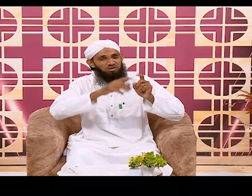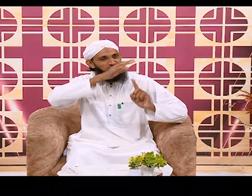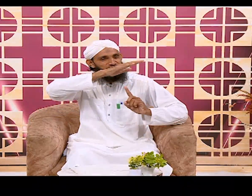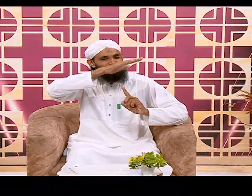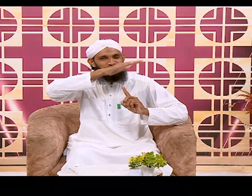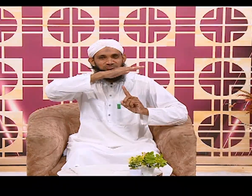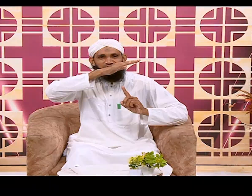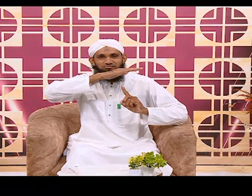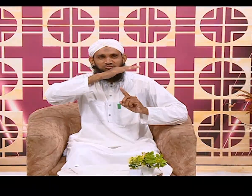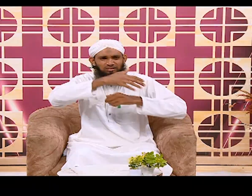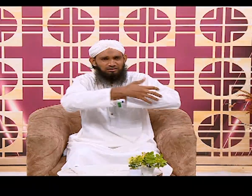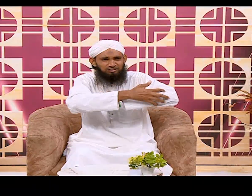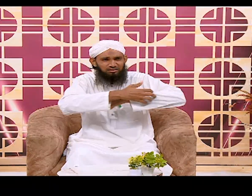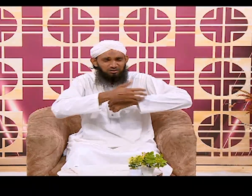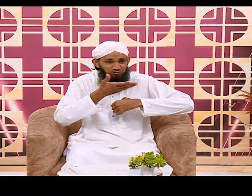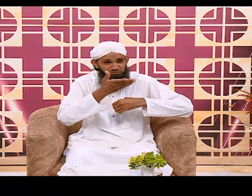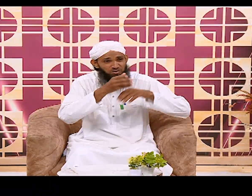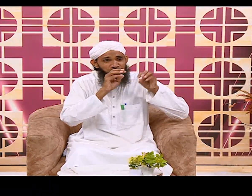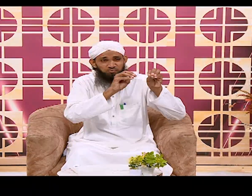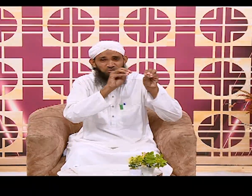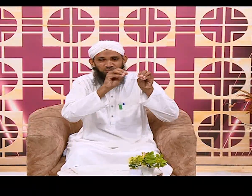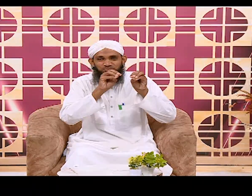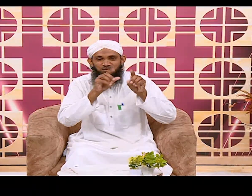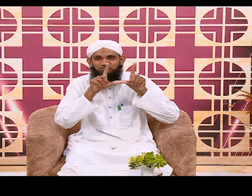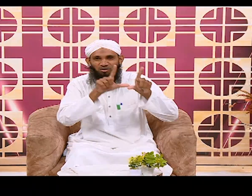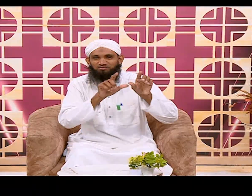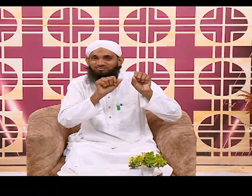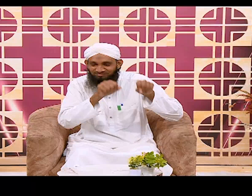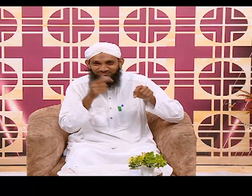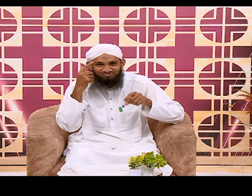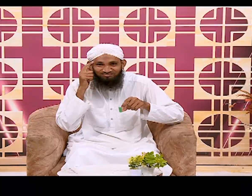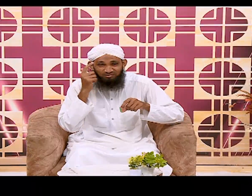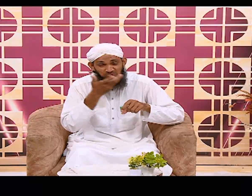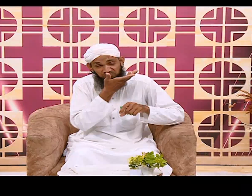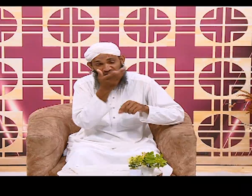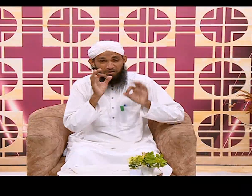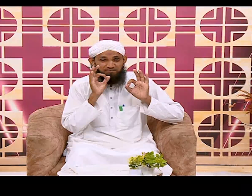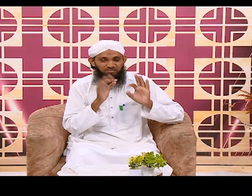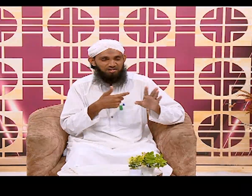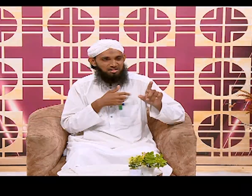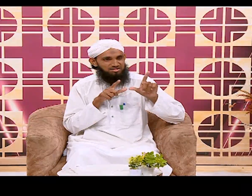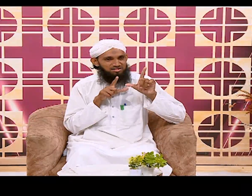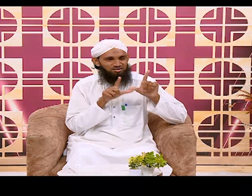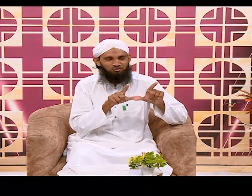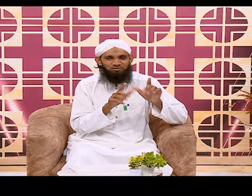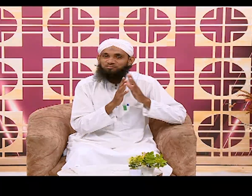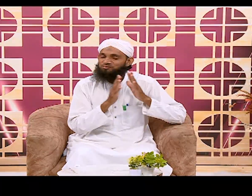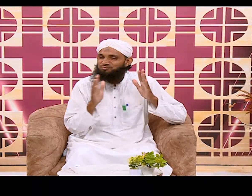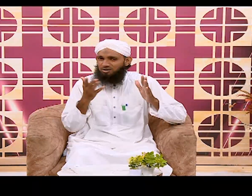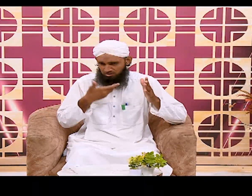رحمت اللہ علیہ غریبوں کے ساتھ اتنی محبت فرماتے ہیں، غریبوں کی ایسی دل جوئی فرماتے ہیں، تو کیا